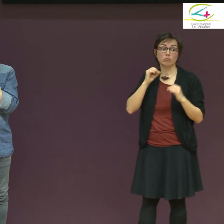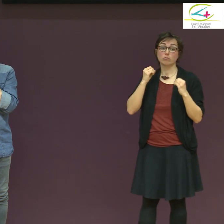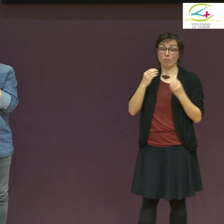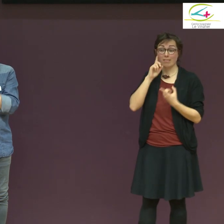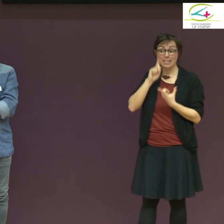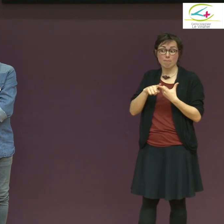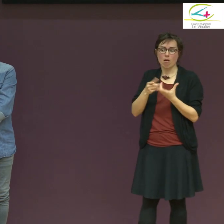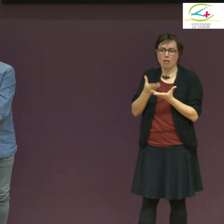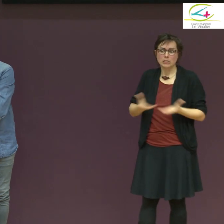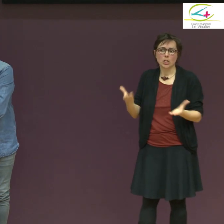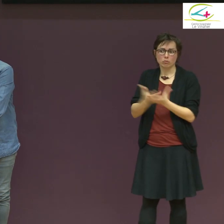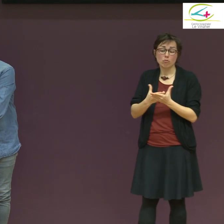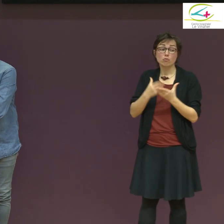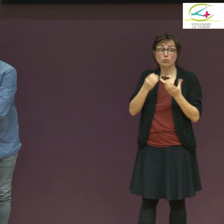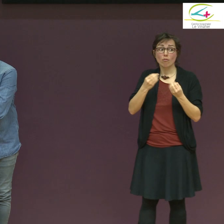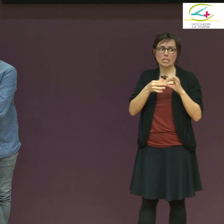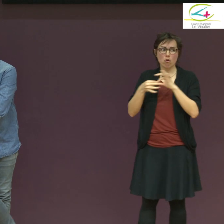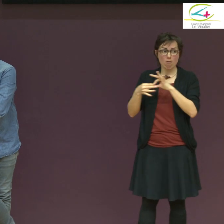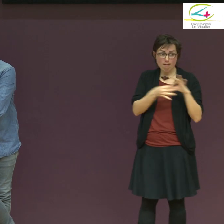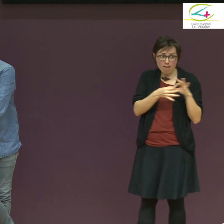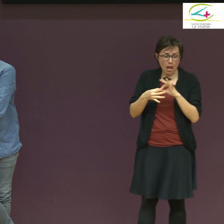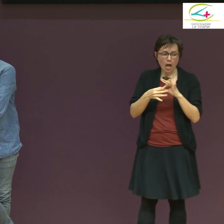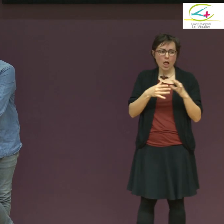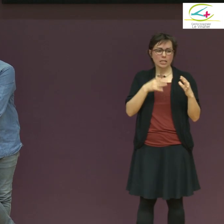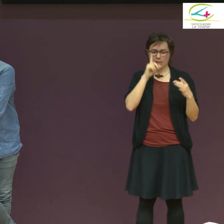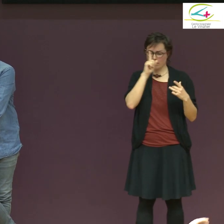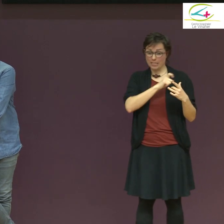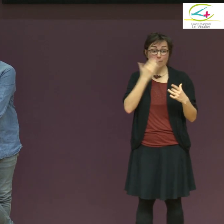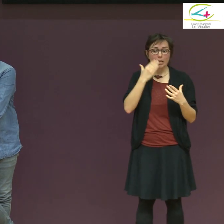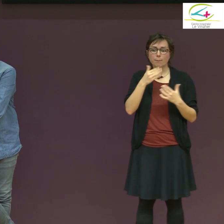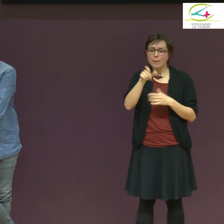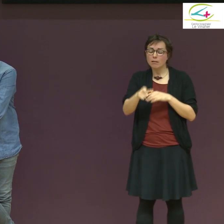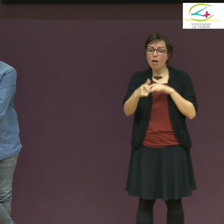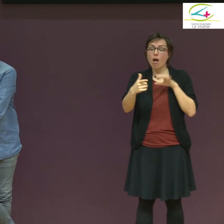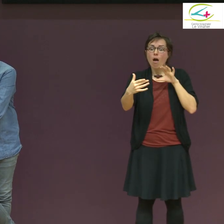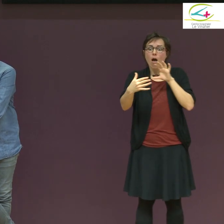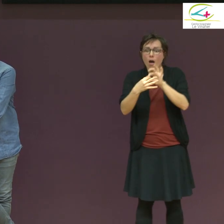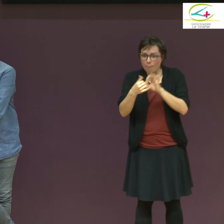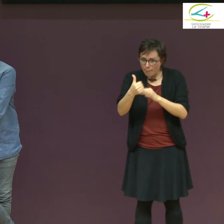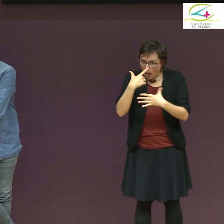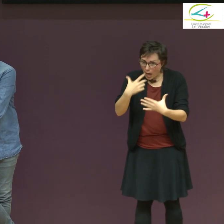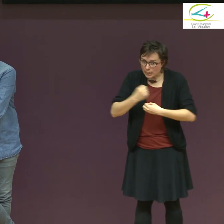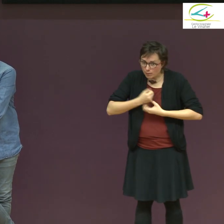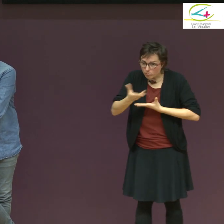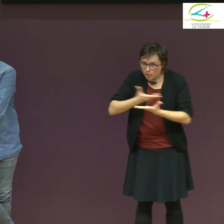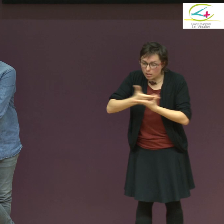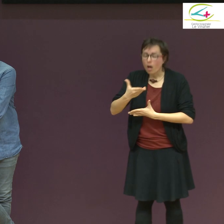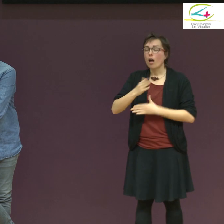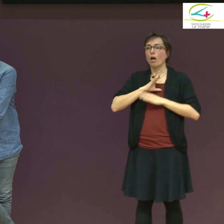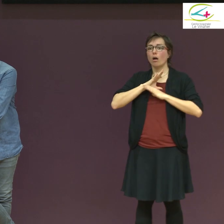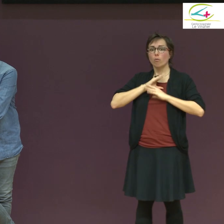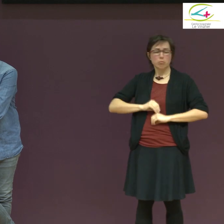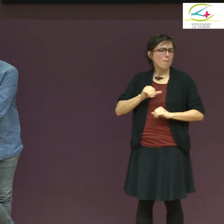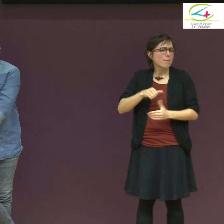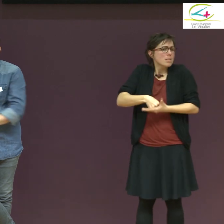le lien qui a été très mis à mal. Et donc de retrouver quelqu'un qui accepte d'instaurer un lien, même à